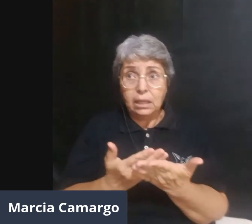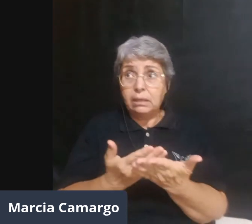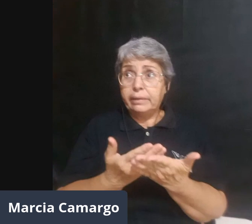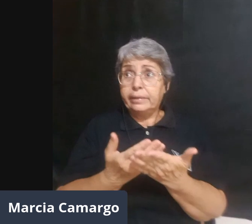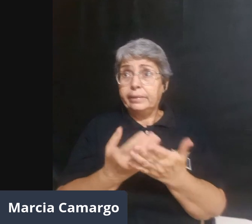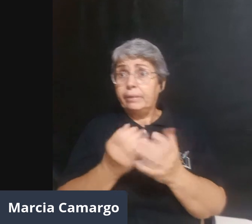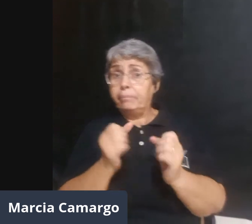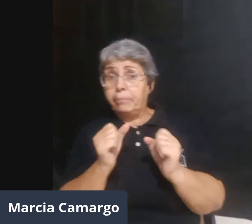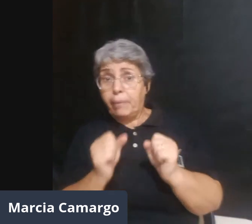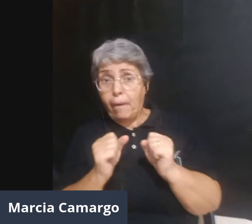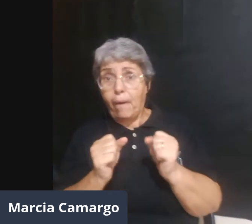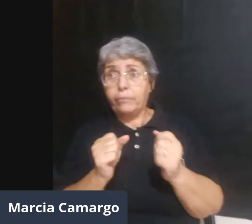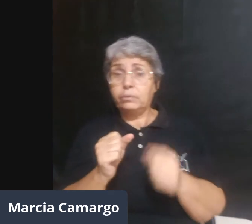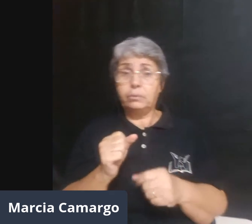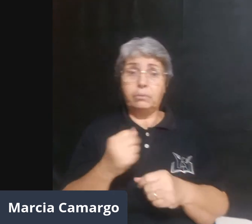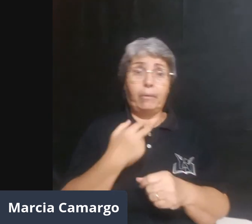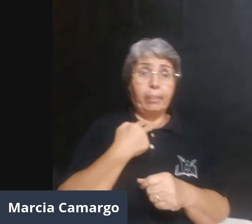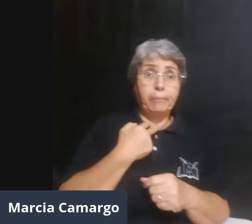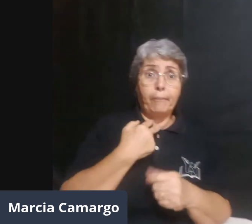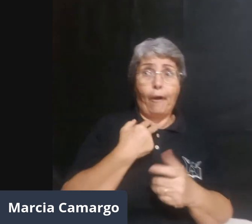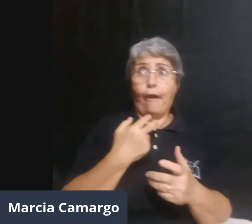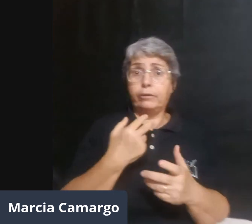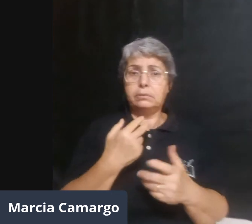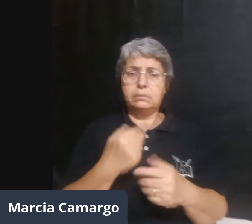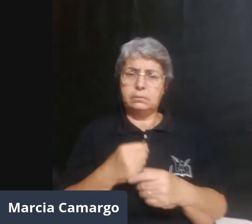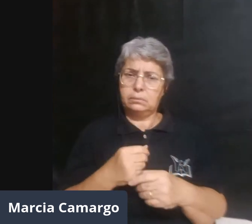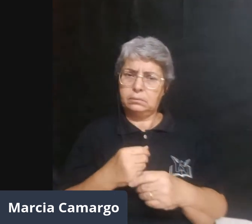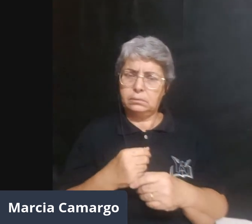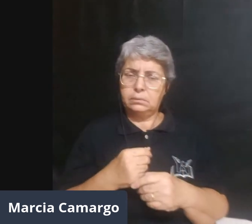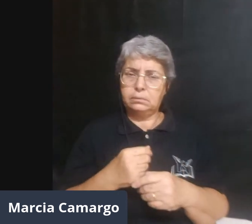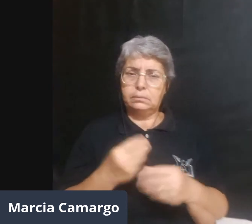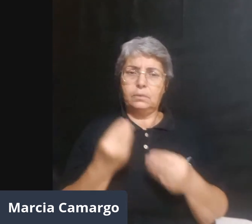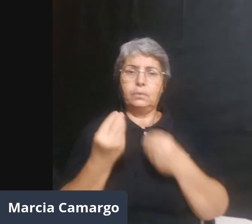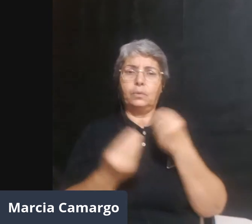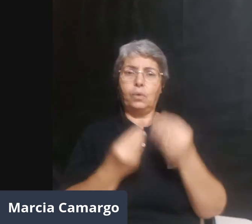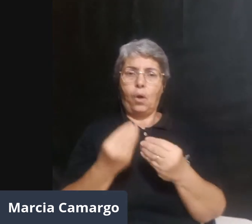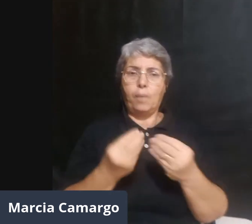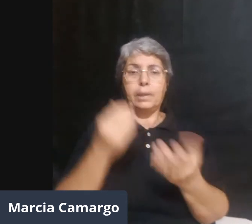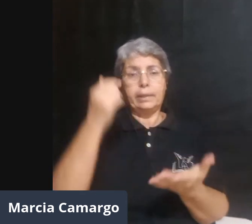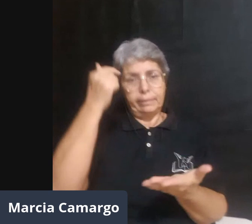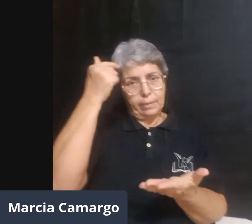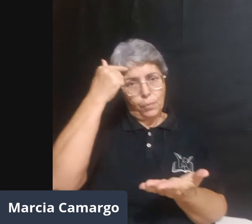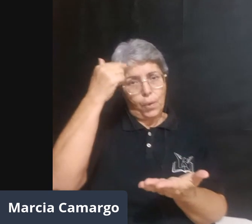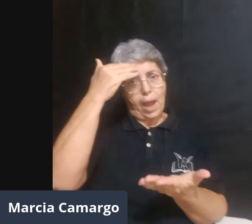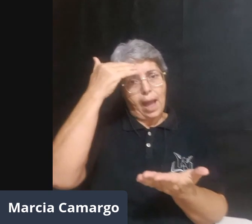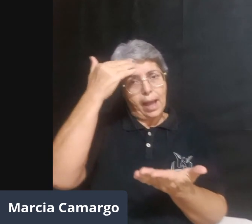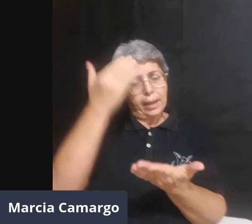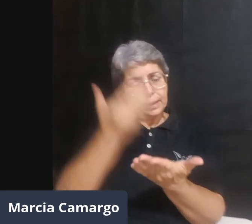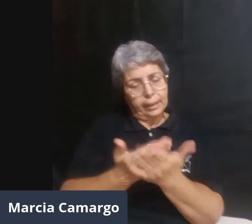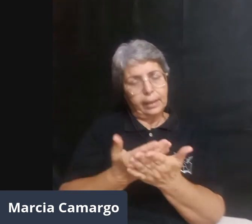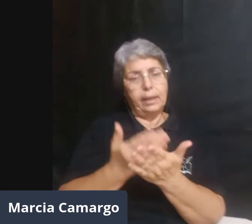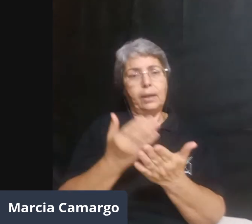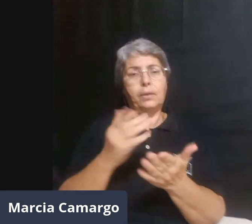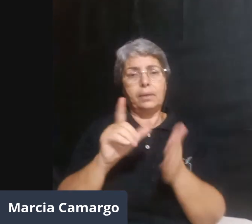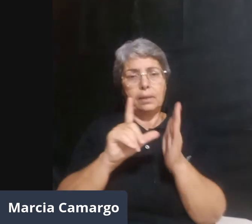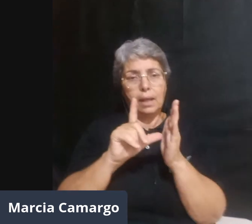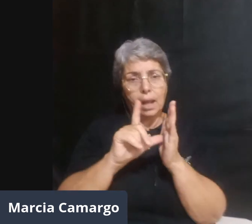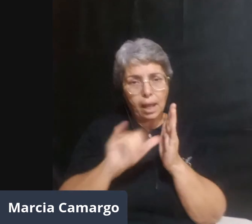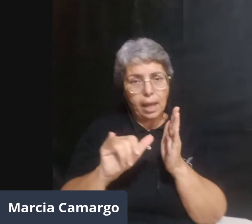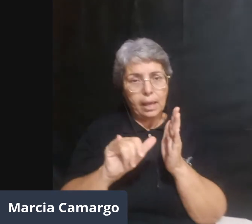Santo, então eu sou legalista. Porque eu creio na lei das estatísticas interpretadas por